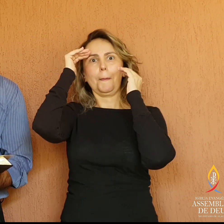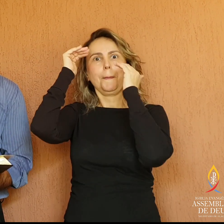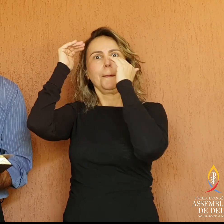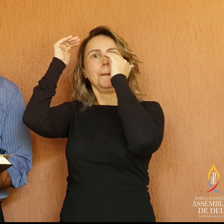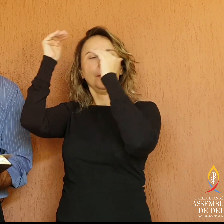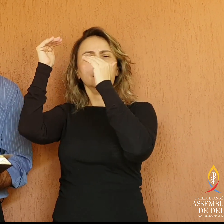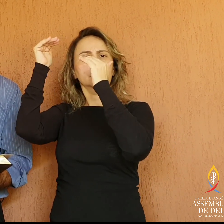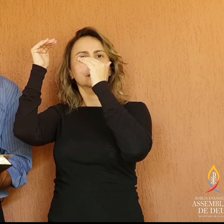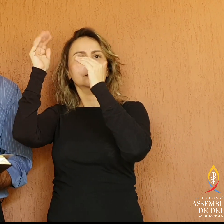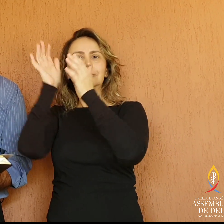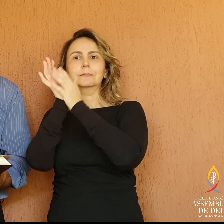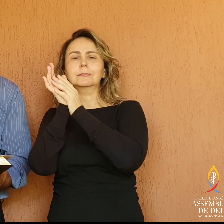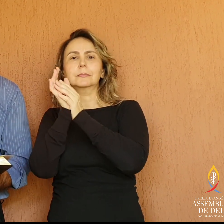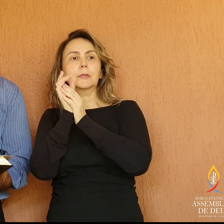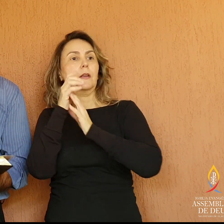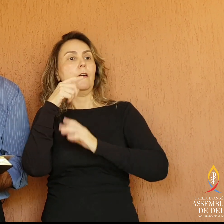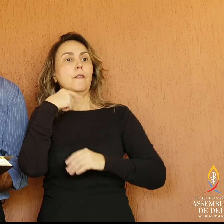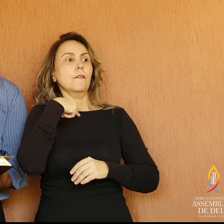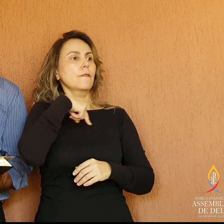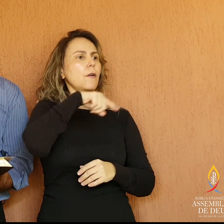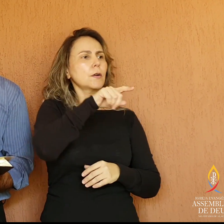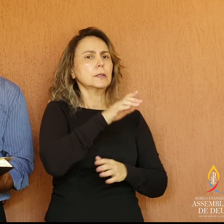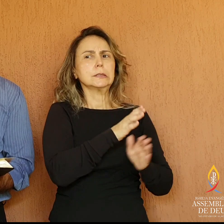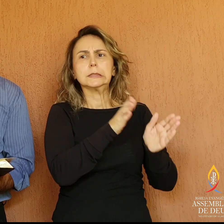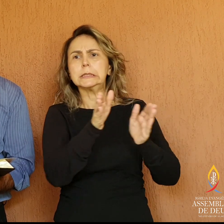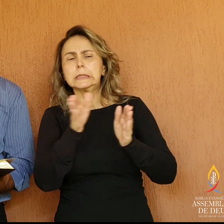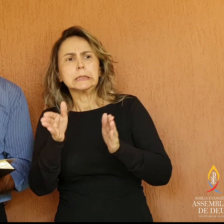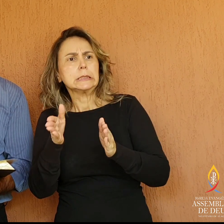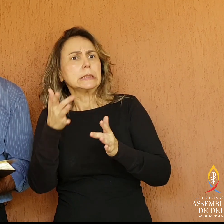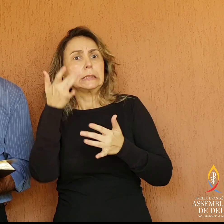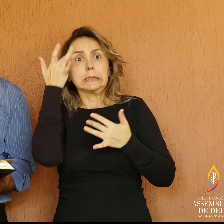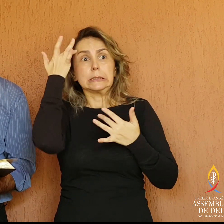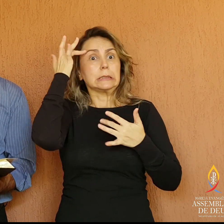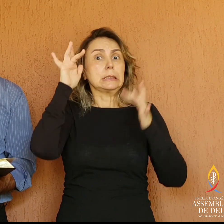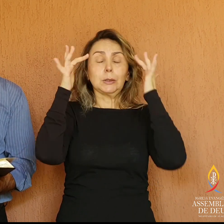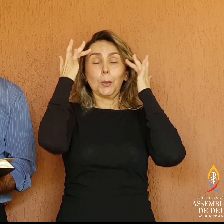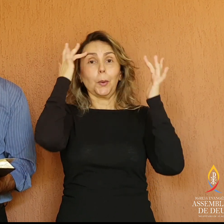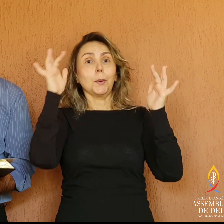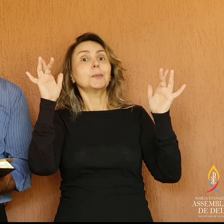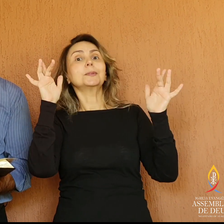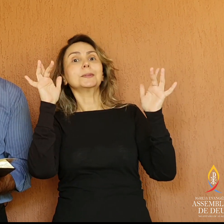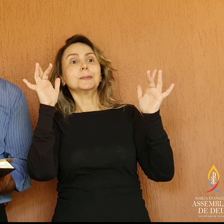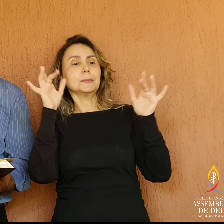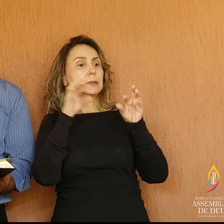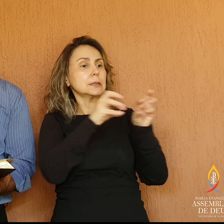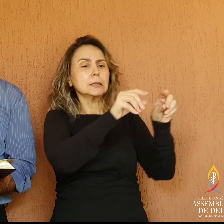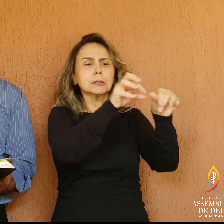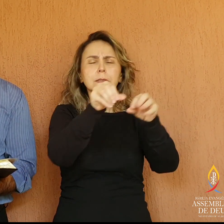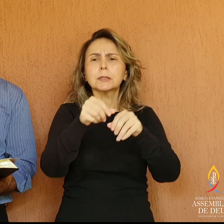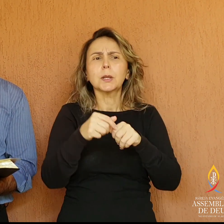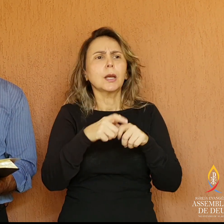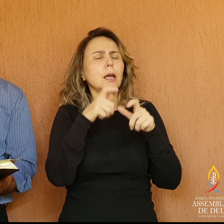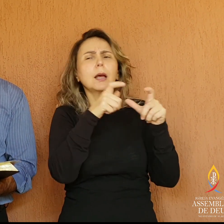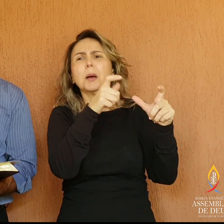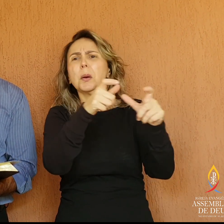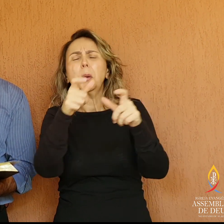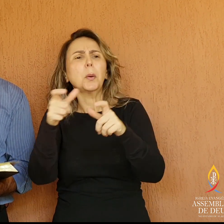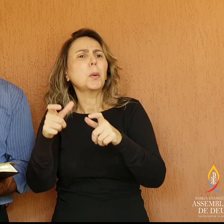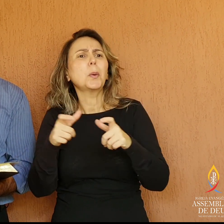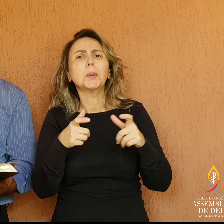para um lugar que havia de receber por herança. E saiu sem saber para onde